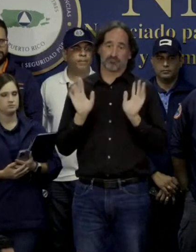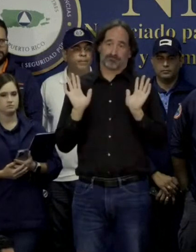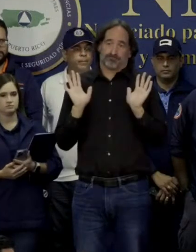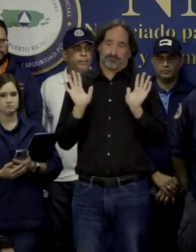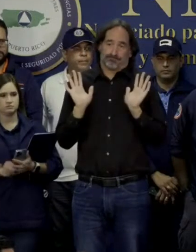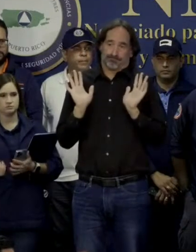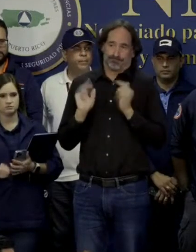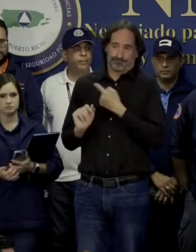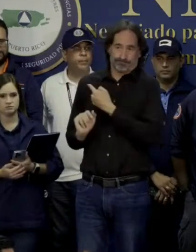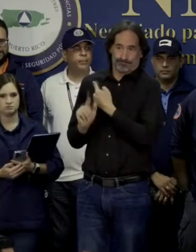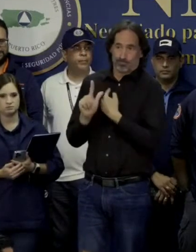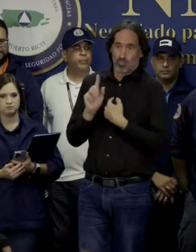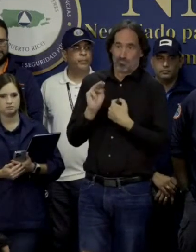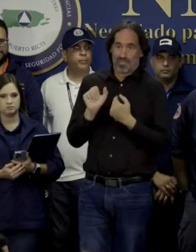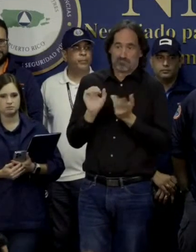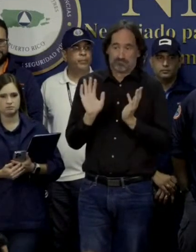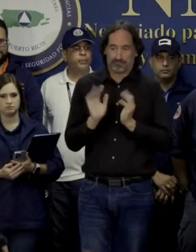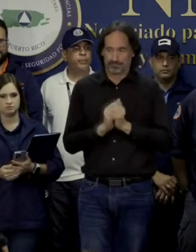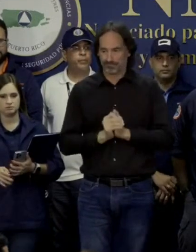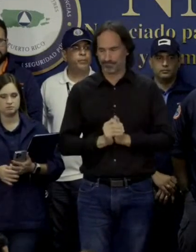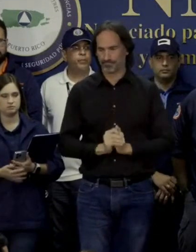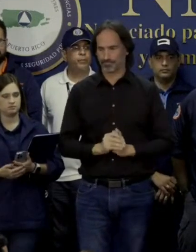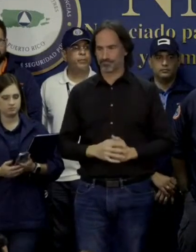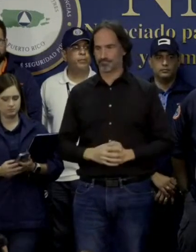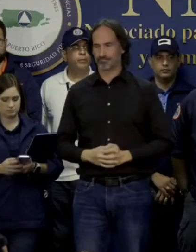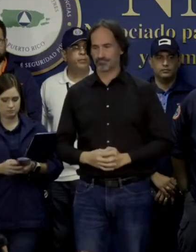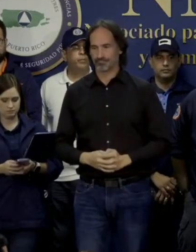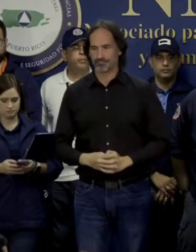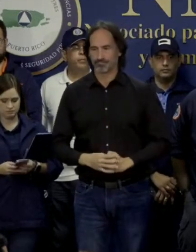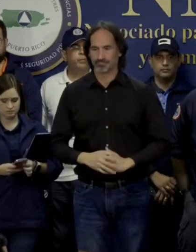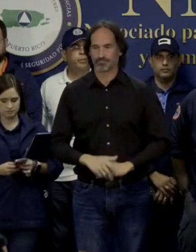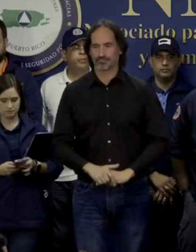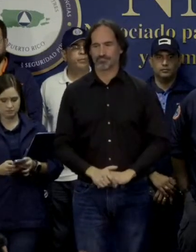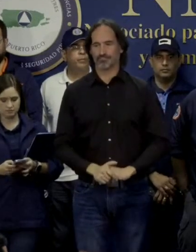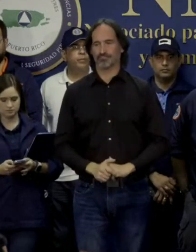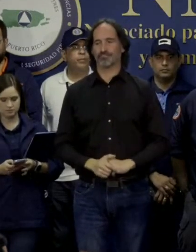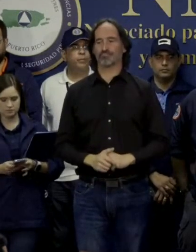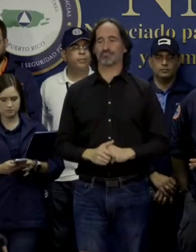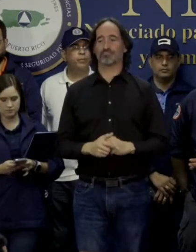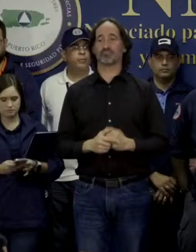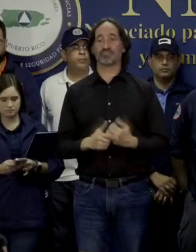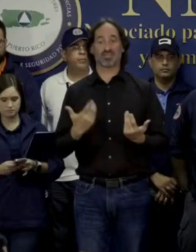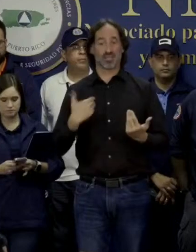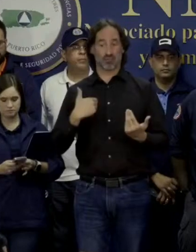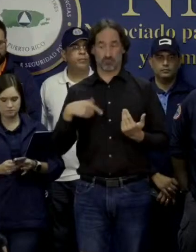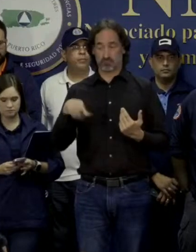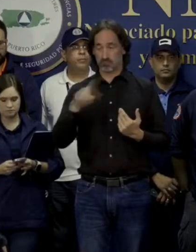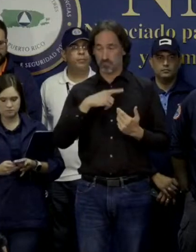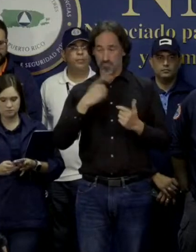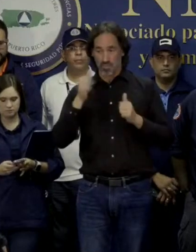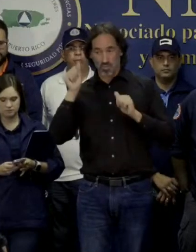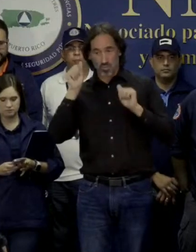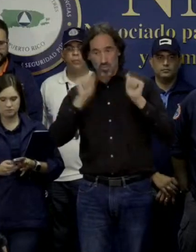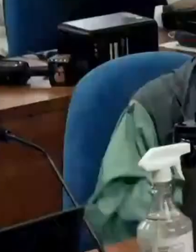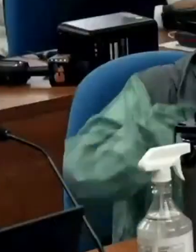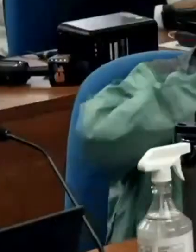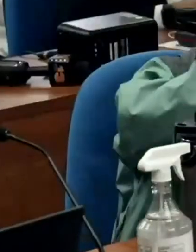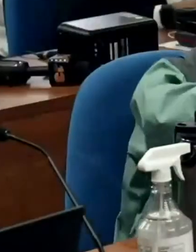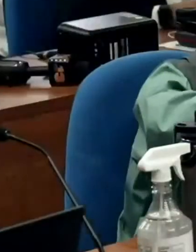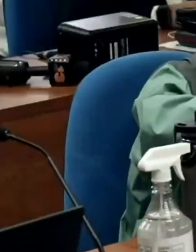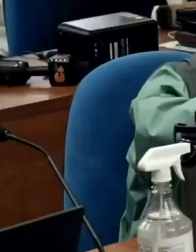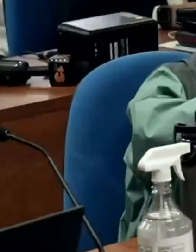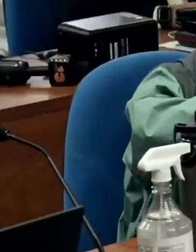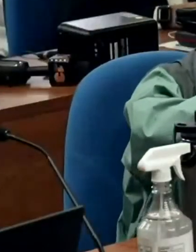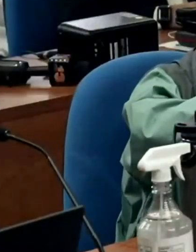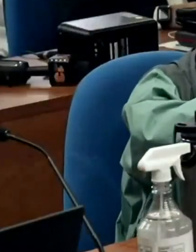esa directriz no es necesaria. Si tenemos duda de que los recursos están dando abasto, pues no se descarta.